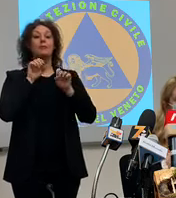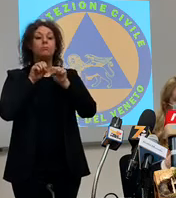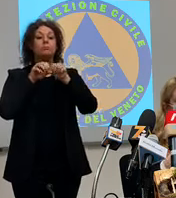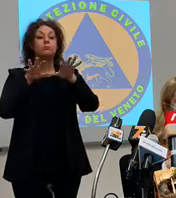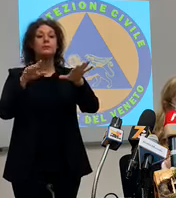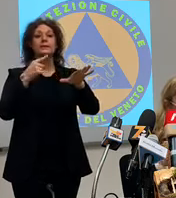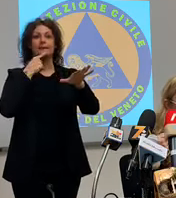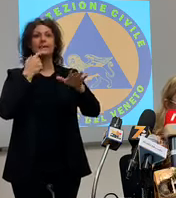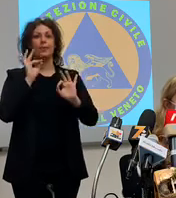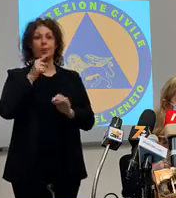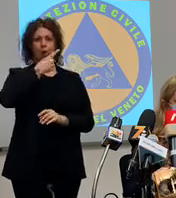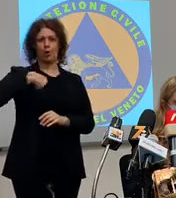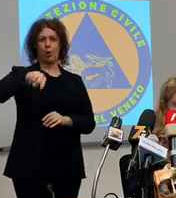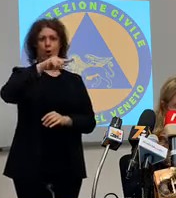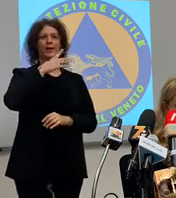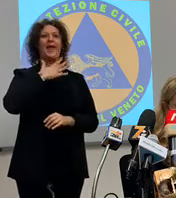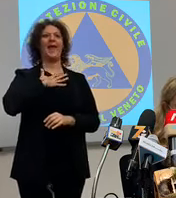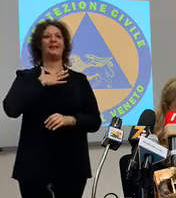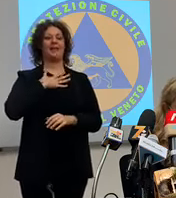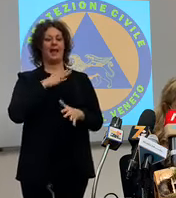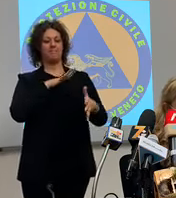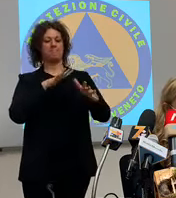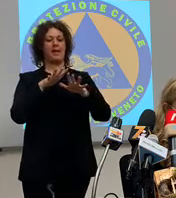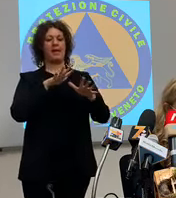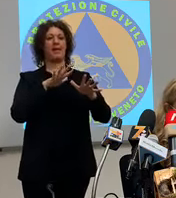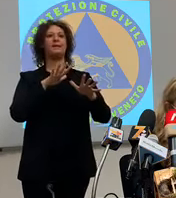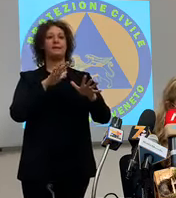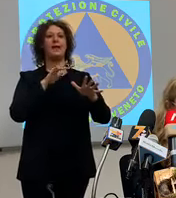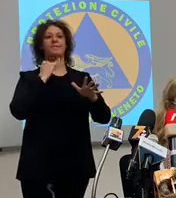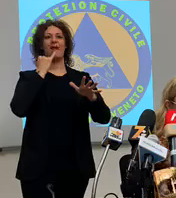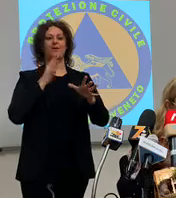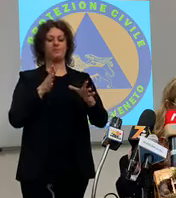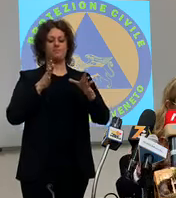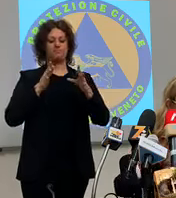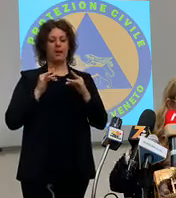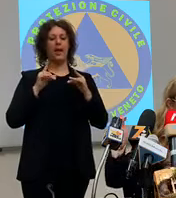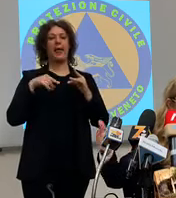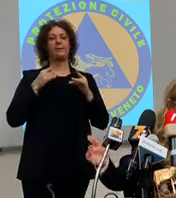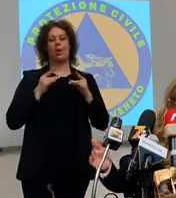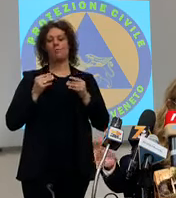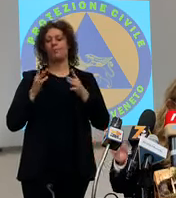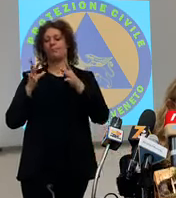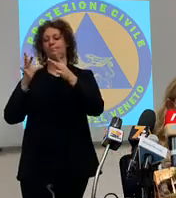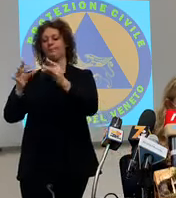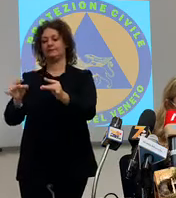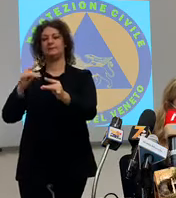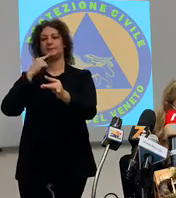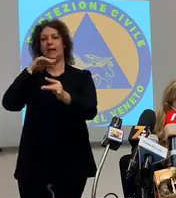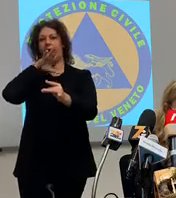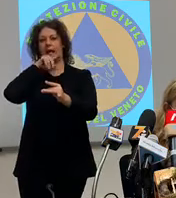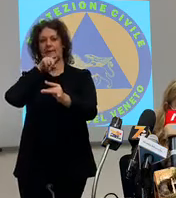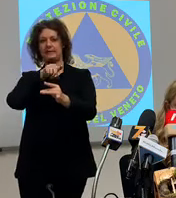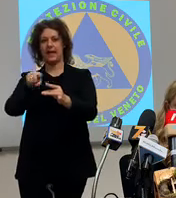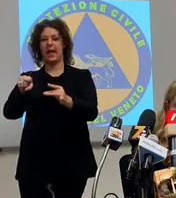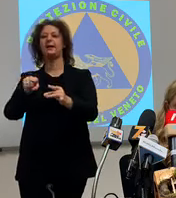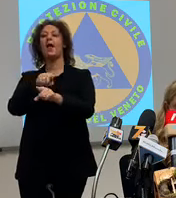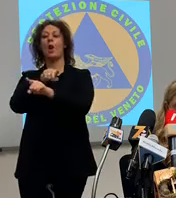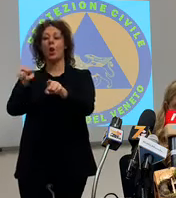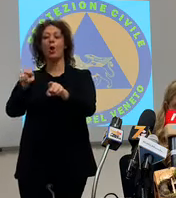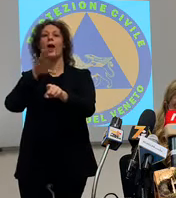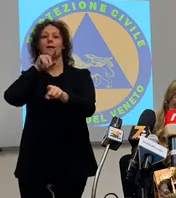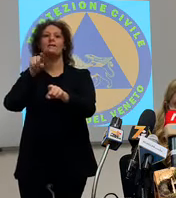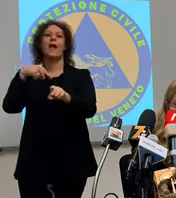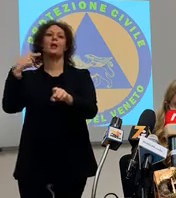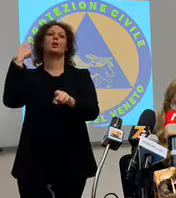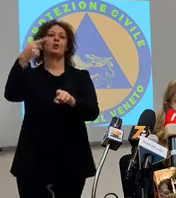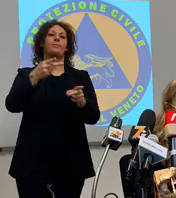contraiamo l'infezione e probabilmente insomma la portiamo agli anziani che poi vanno incontro ai ricoveri e